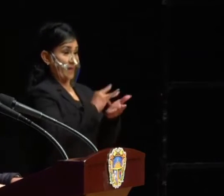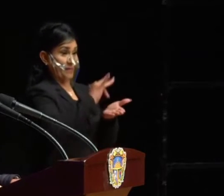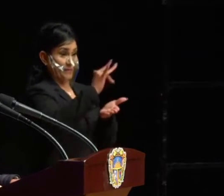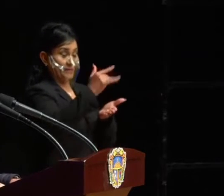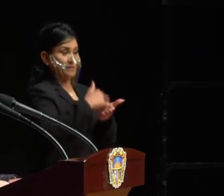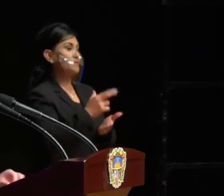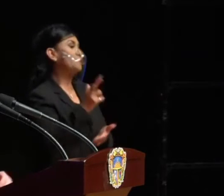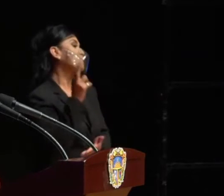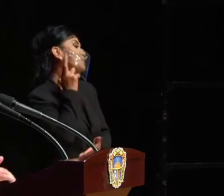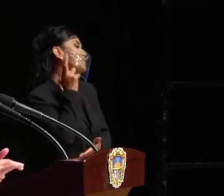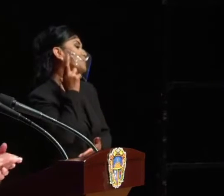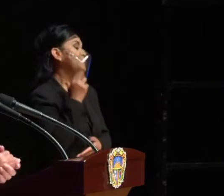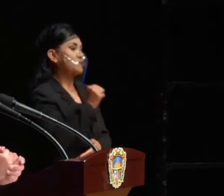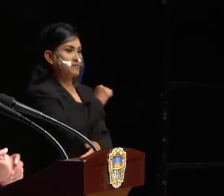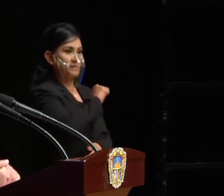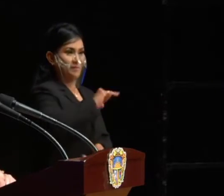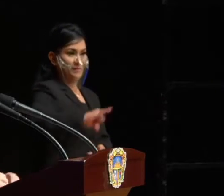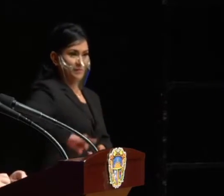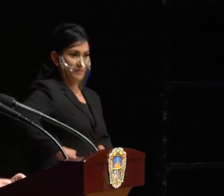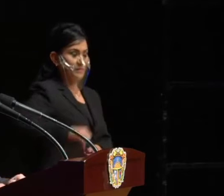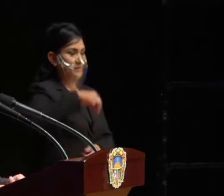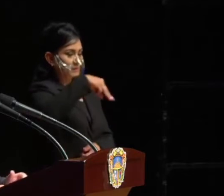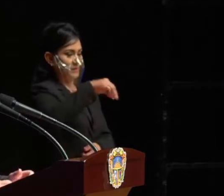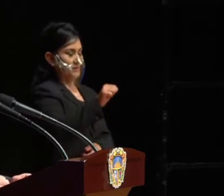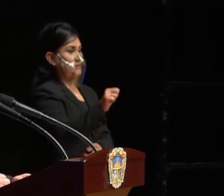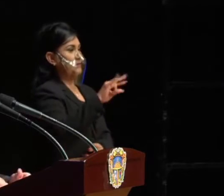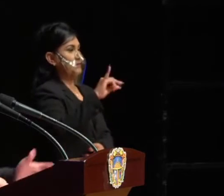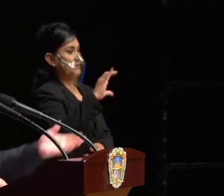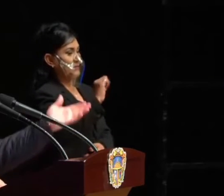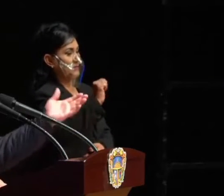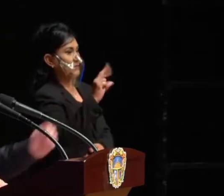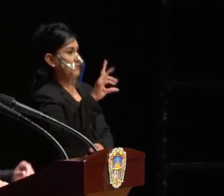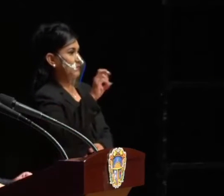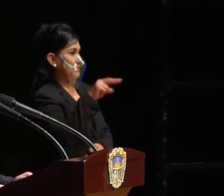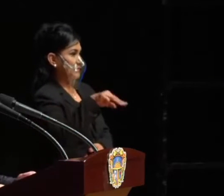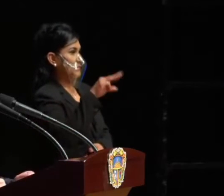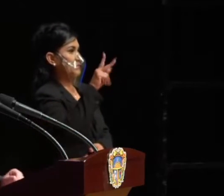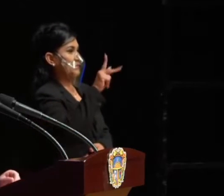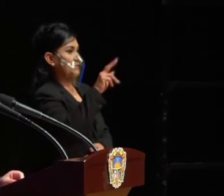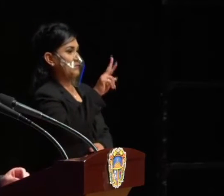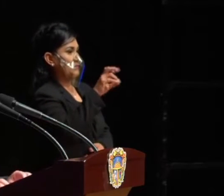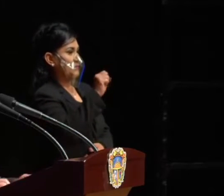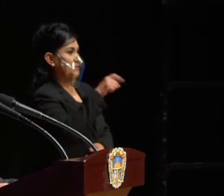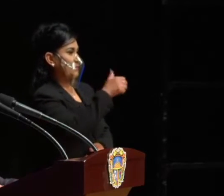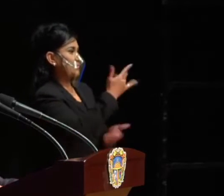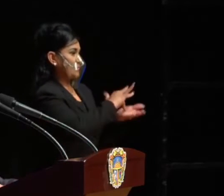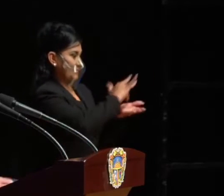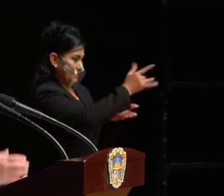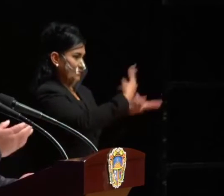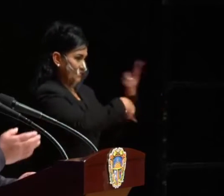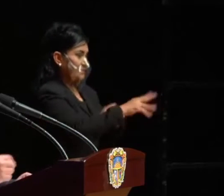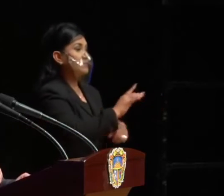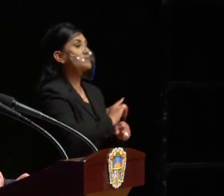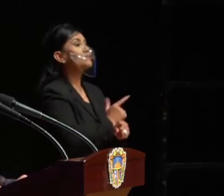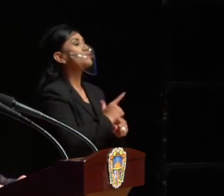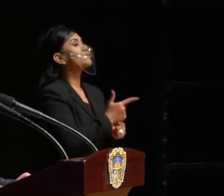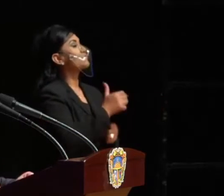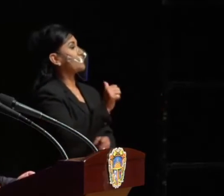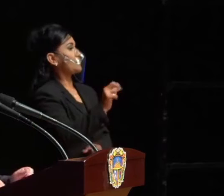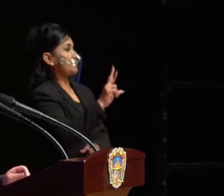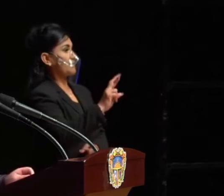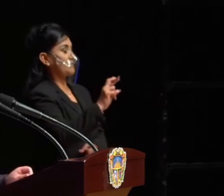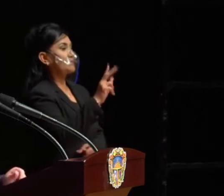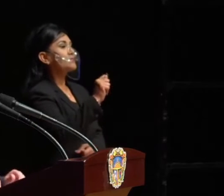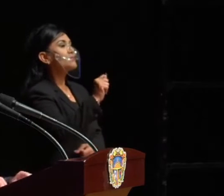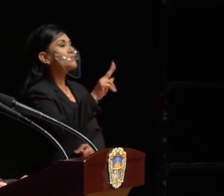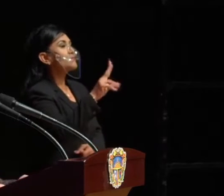la regidora del ayuntamiento, a Mari Carmen Presa, muchas gracias por estar aquí con nosotros, al licenciado Arturo Torres,